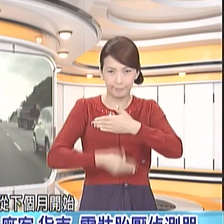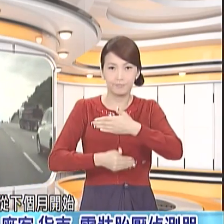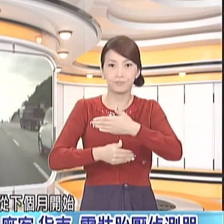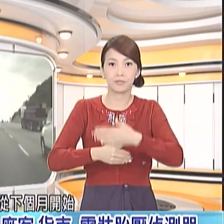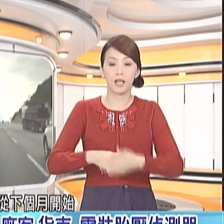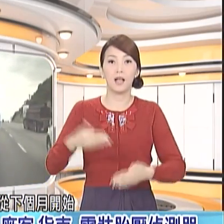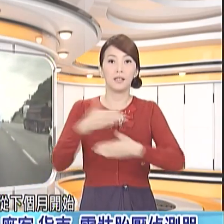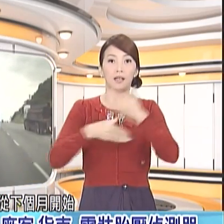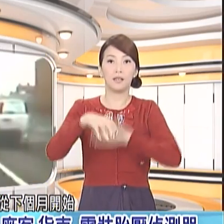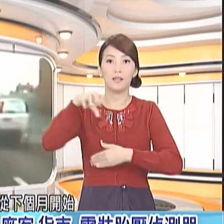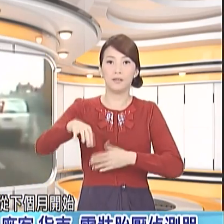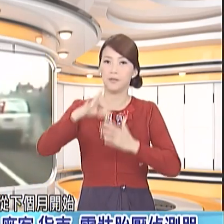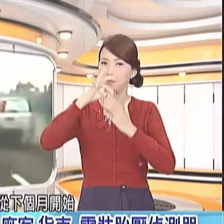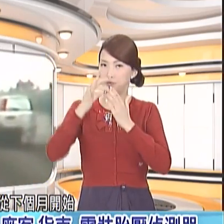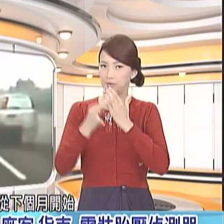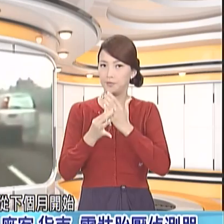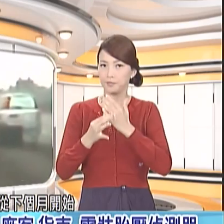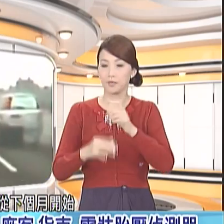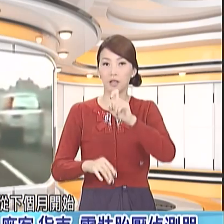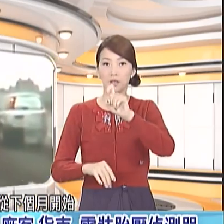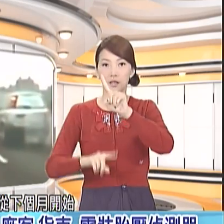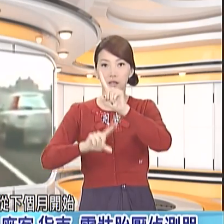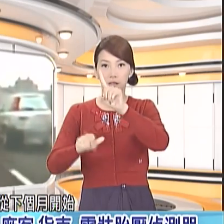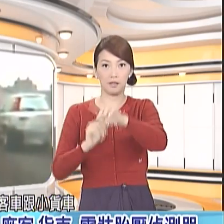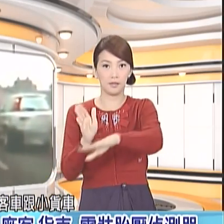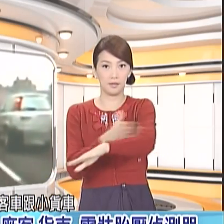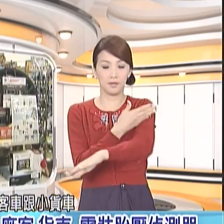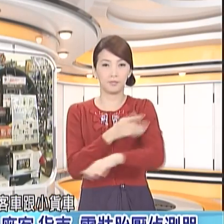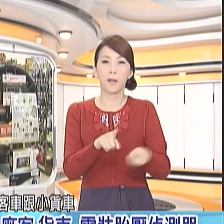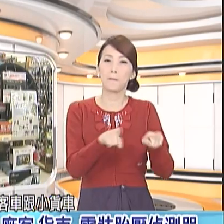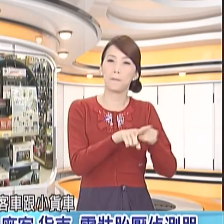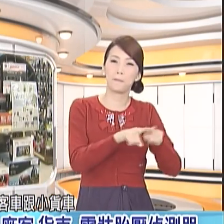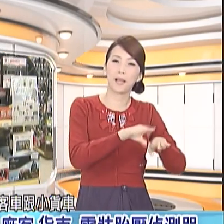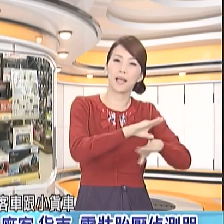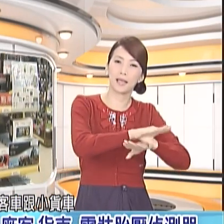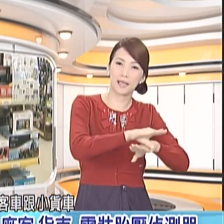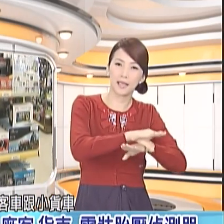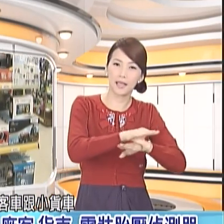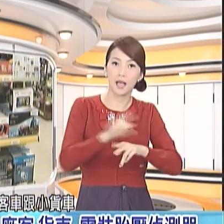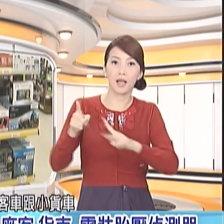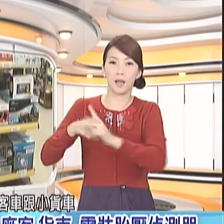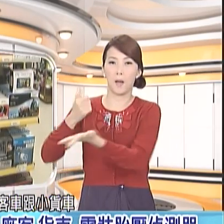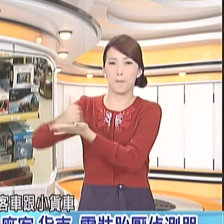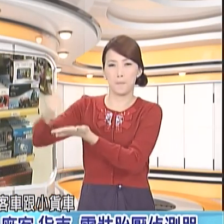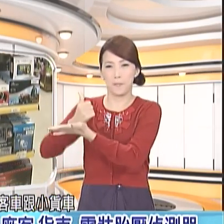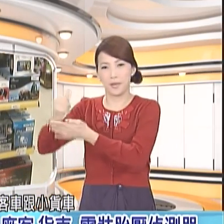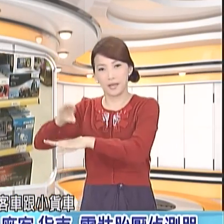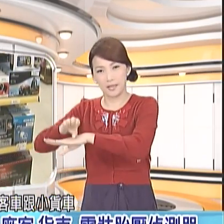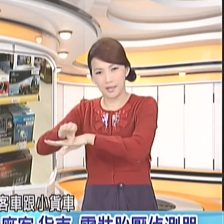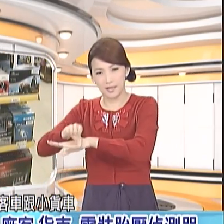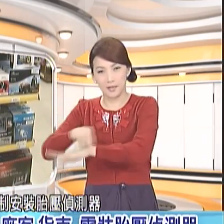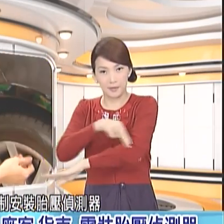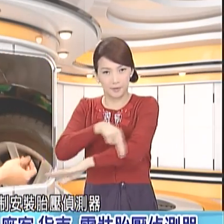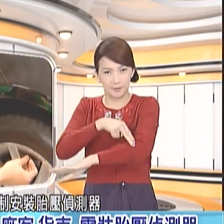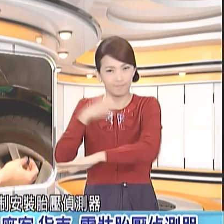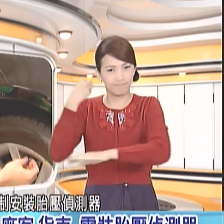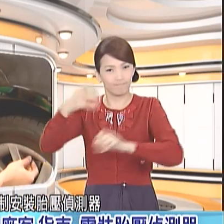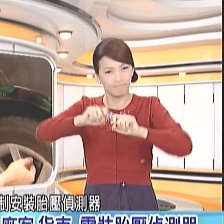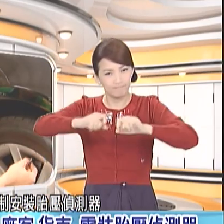定，从下个月开始，新型式的小客车跟小货车都必须要强制